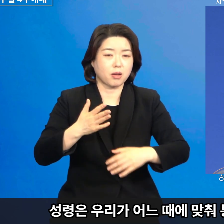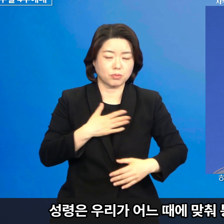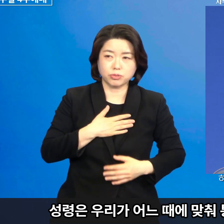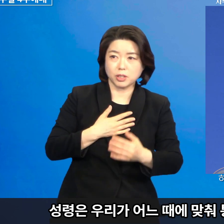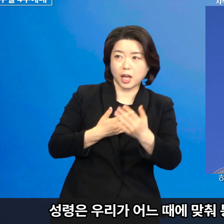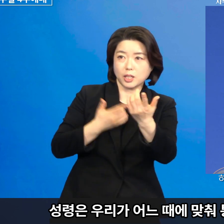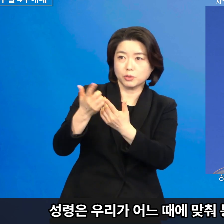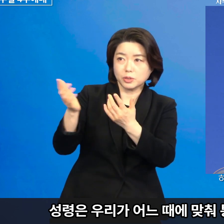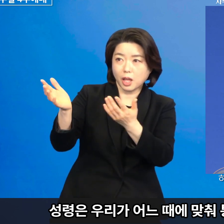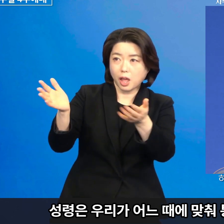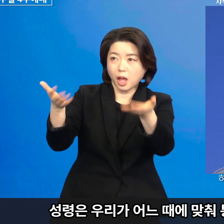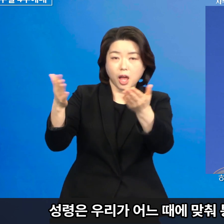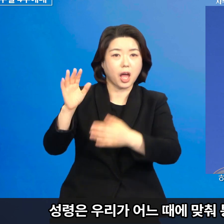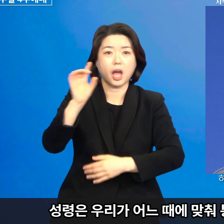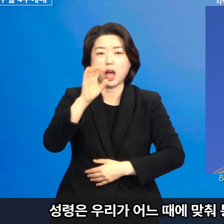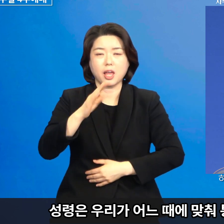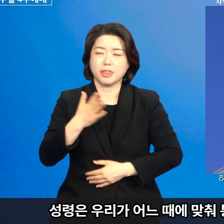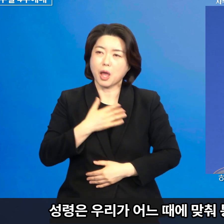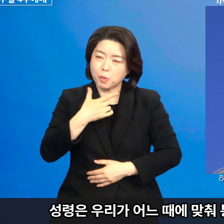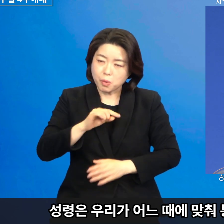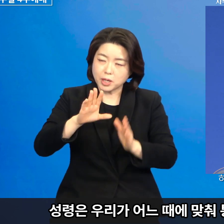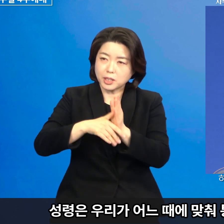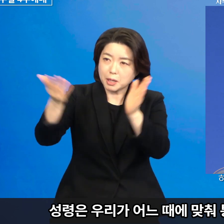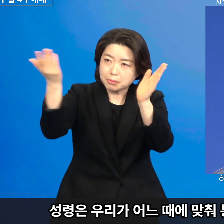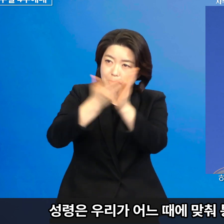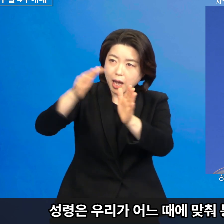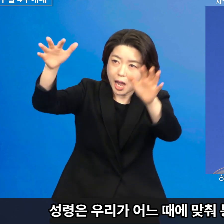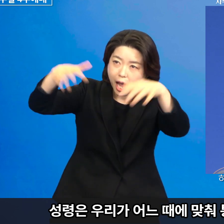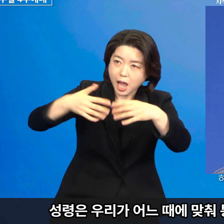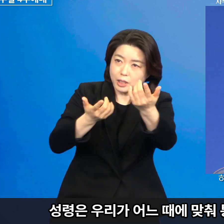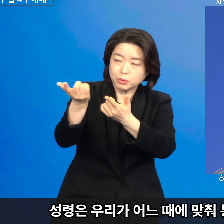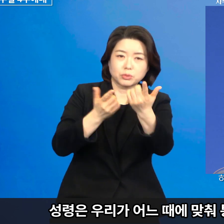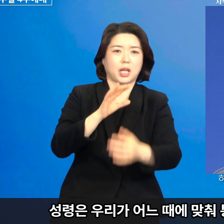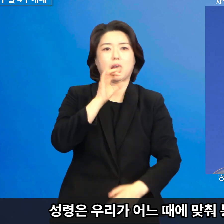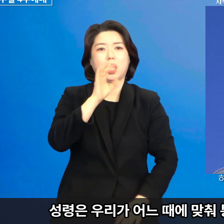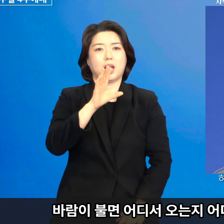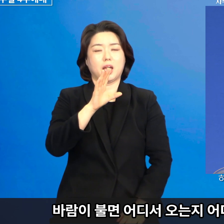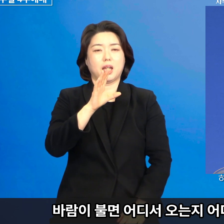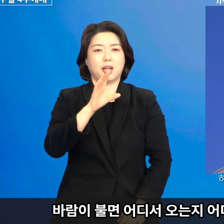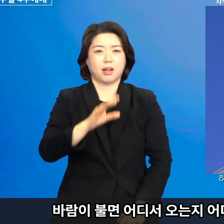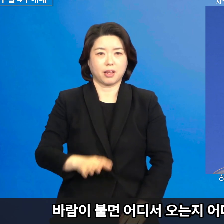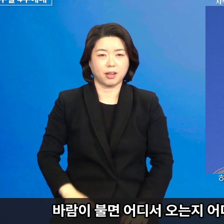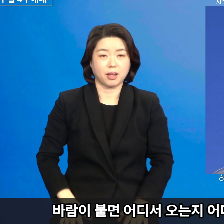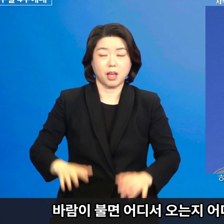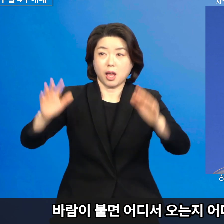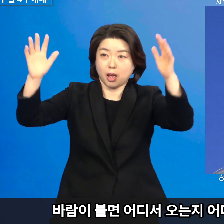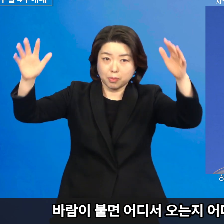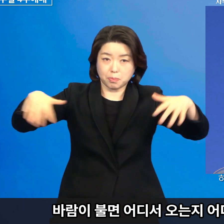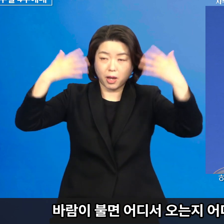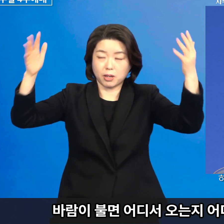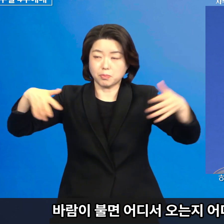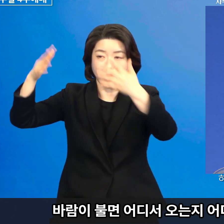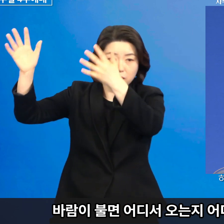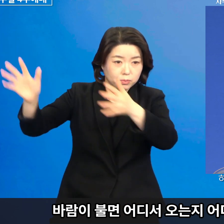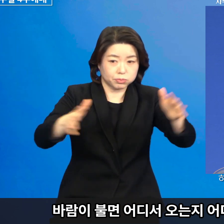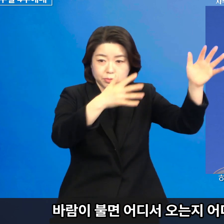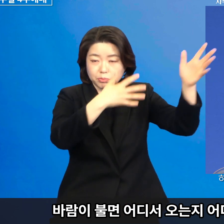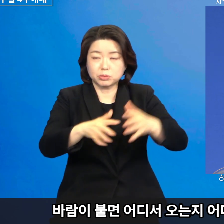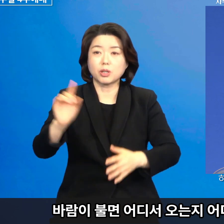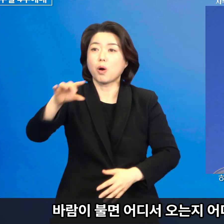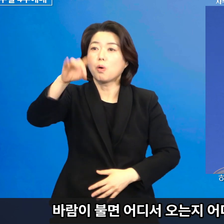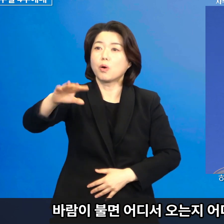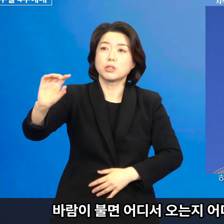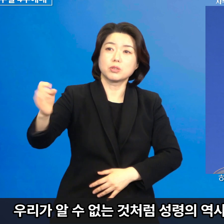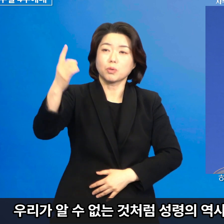우리가 어느 때에 맞춰 통제할 수 있는 분이 아니에요. 바람이 불면 어디서 오는지